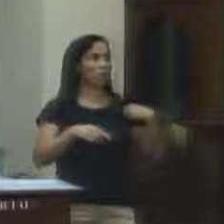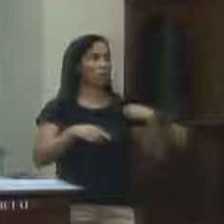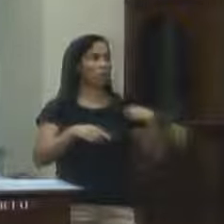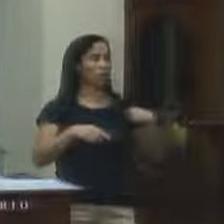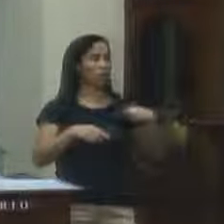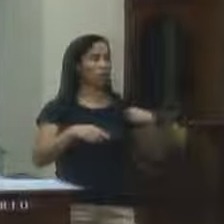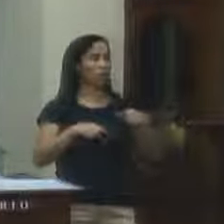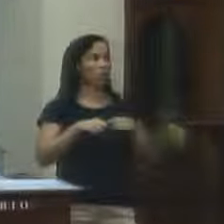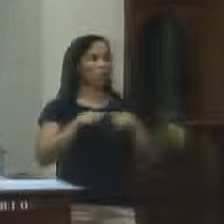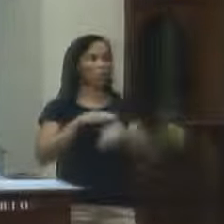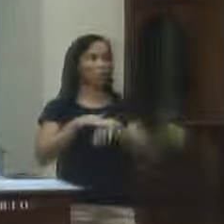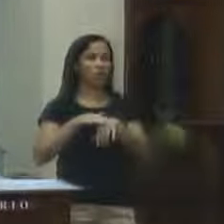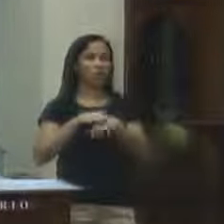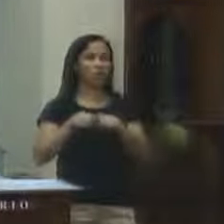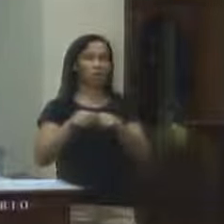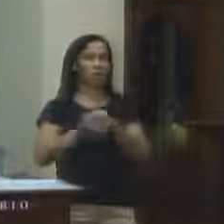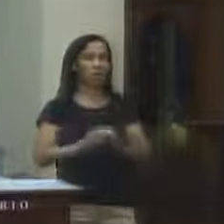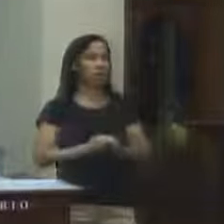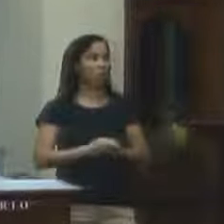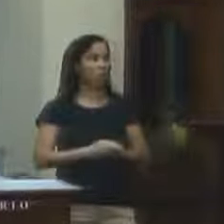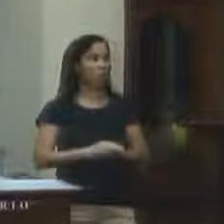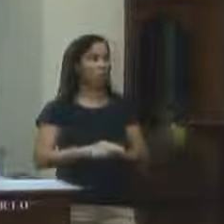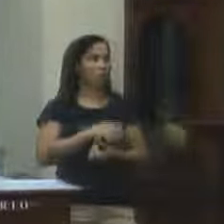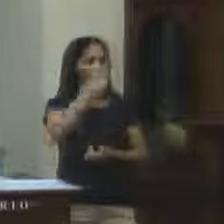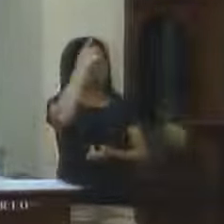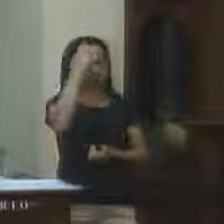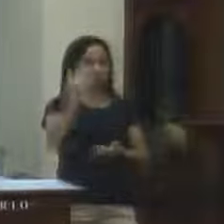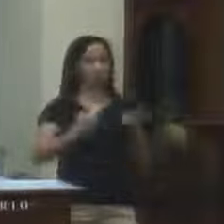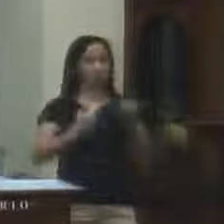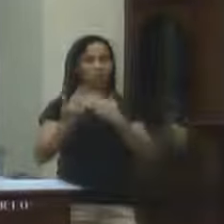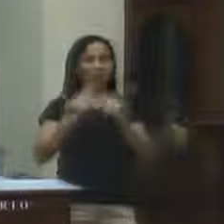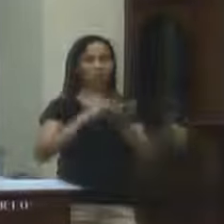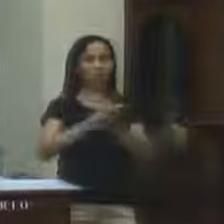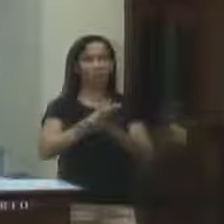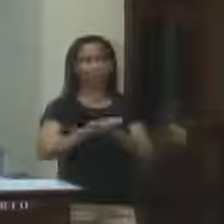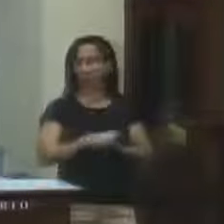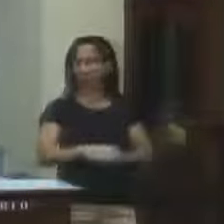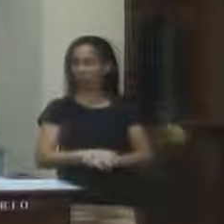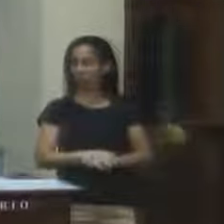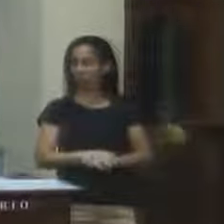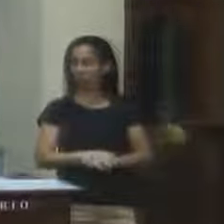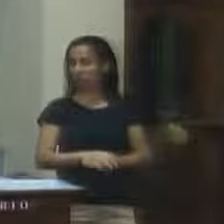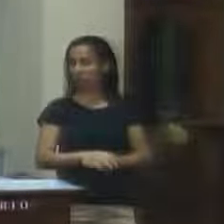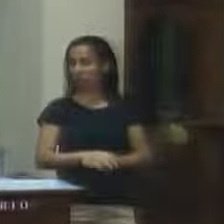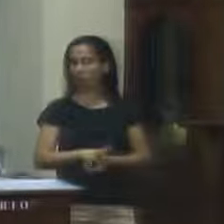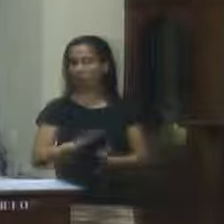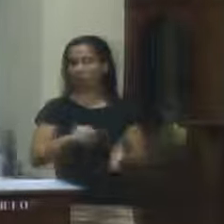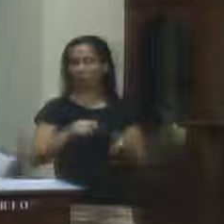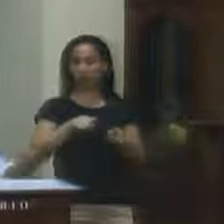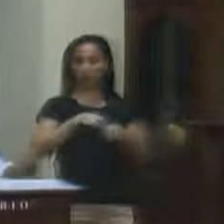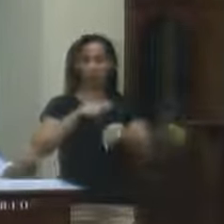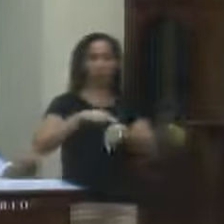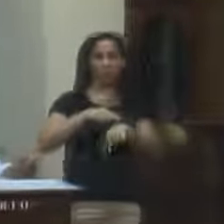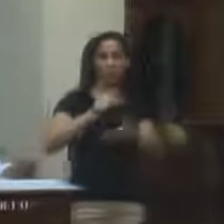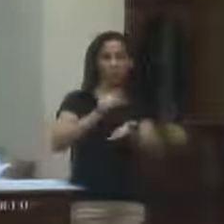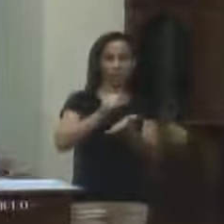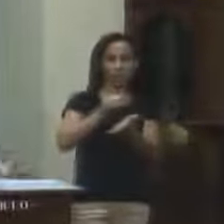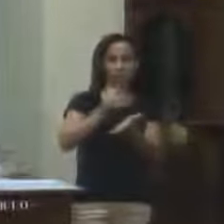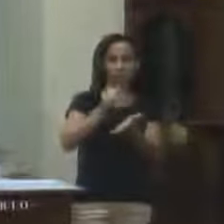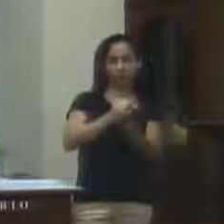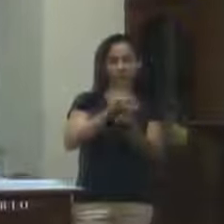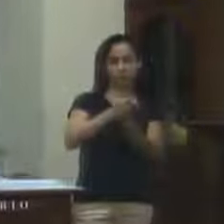esse valor e ninguém deu resposta. Tá, mas na hora de fazer a prática da